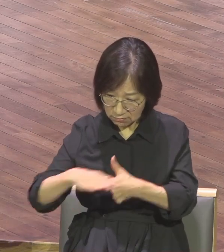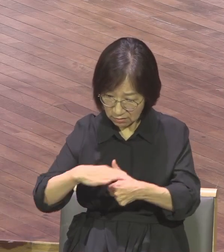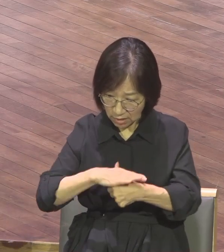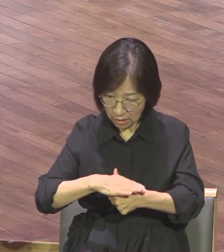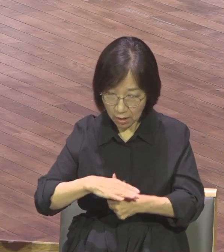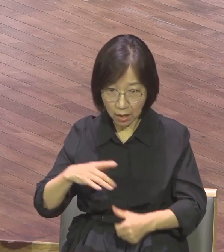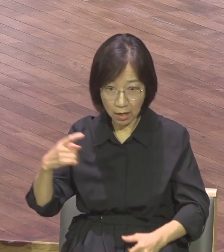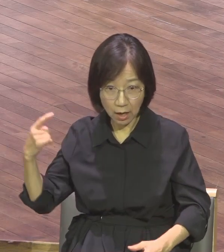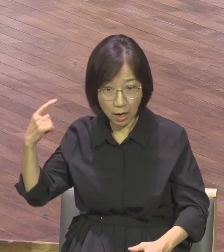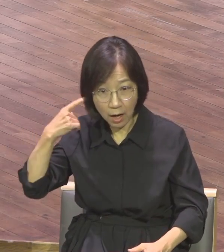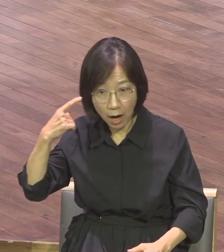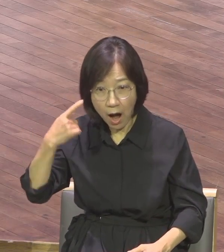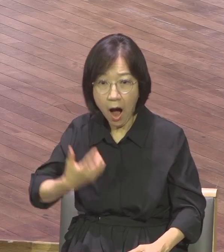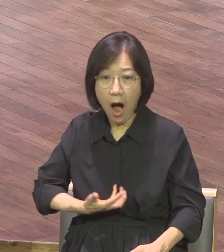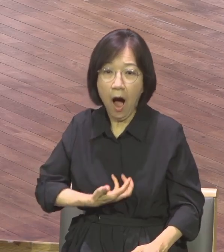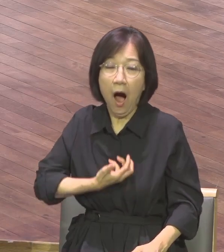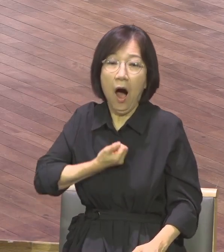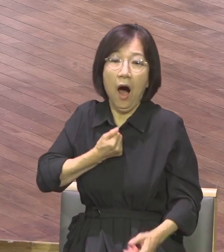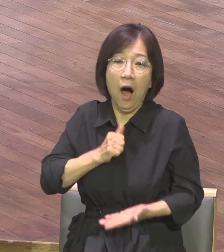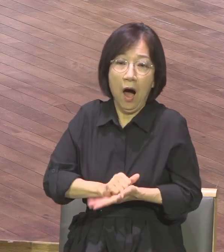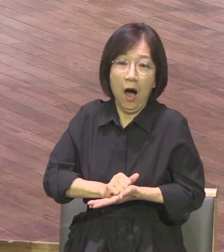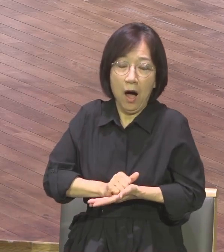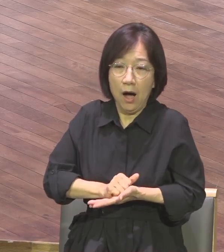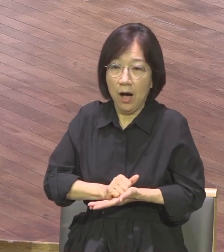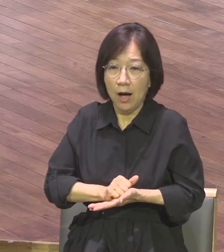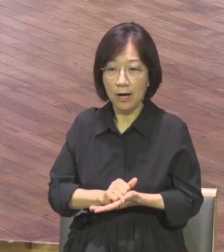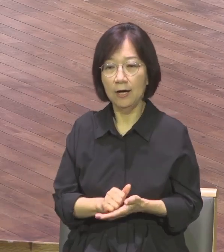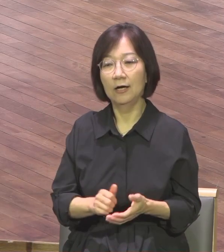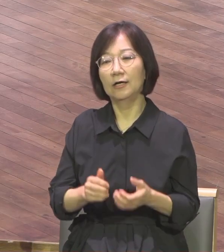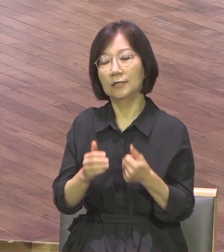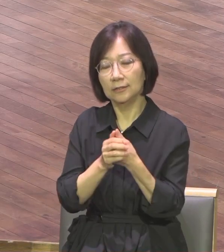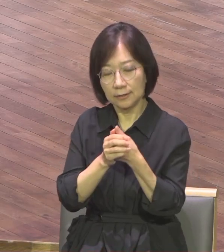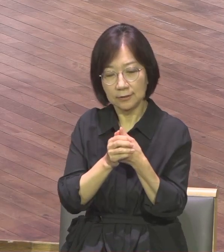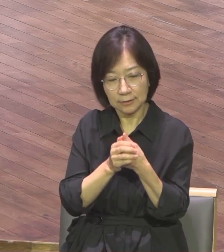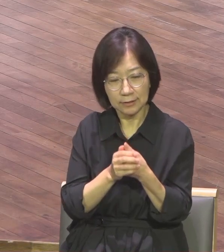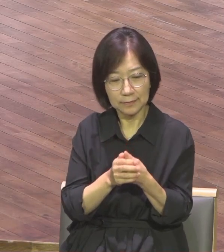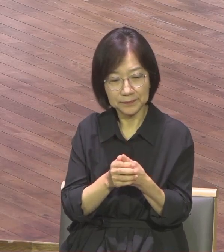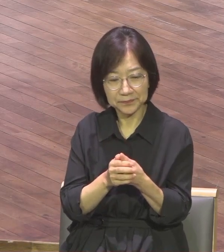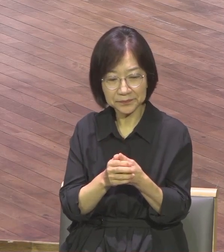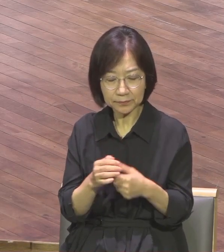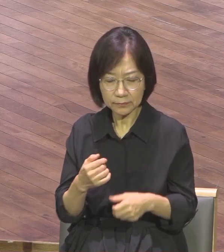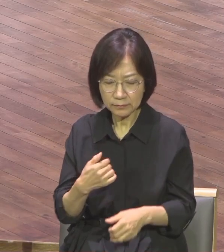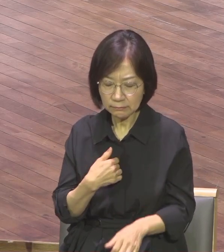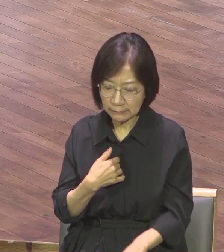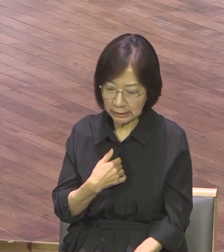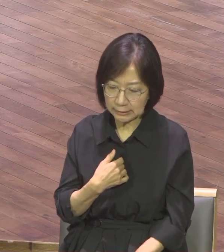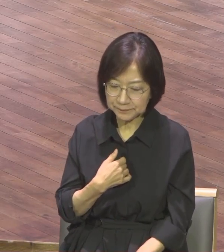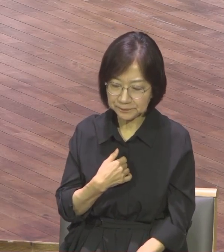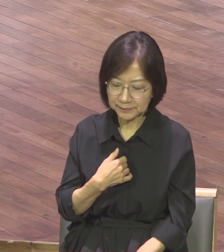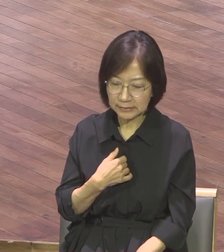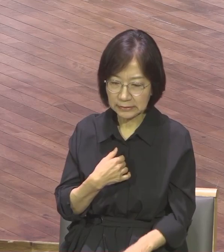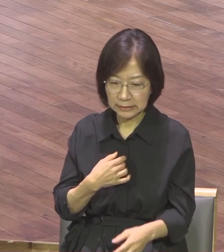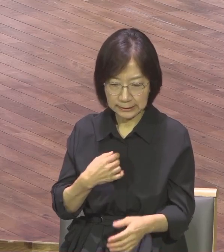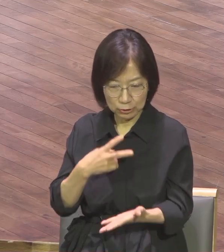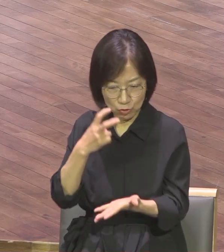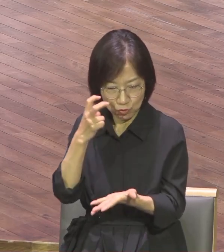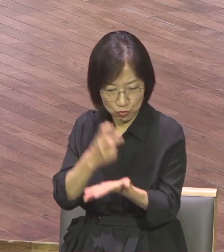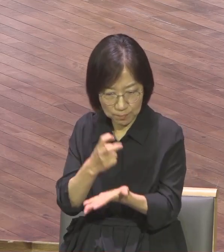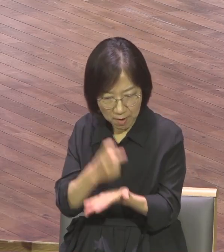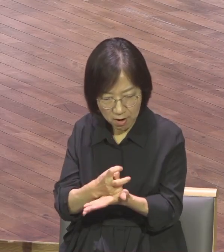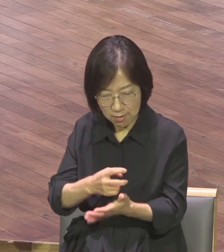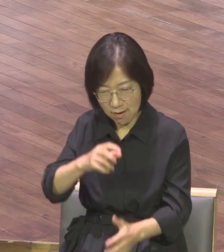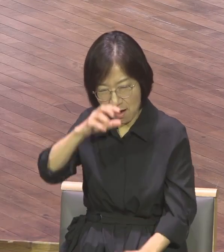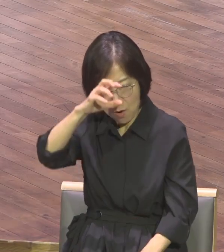이 음성에 그토록 완벽했던 자기네 삶이, 자기 신학이, 자기의 율법이,